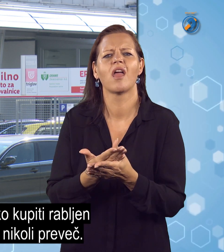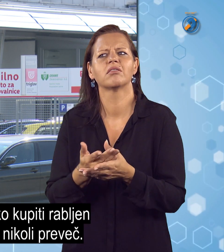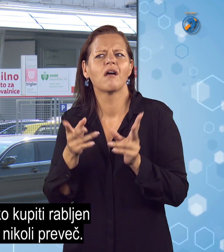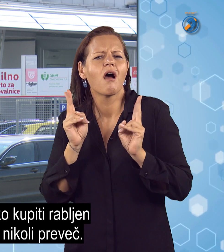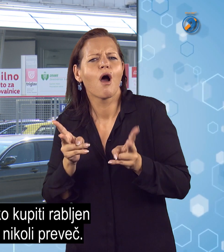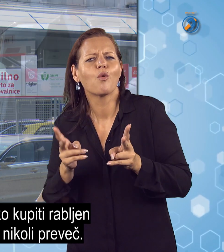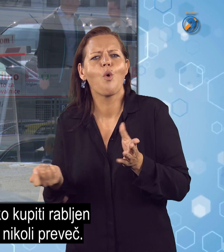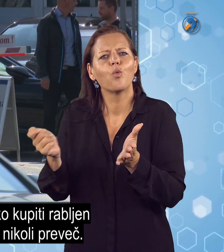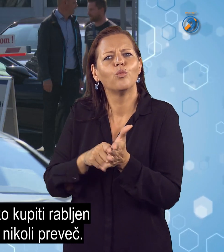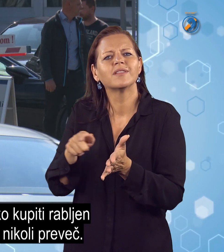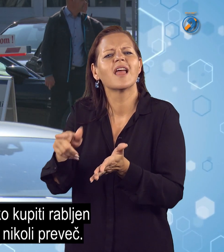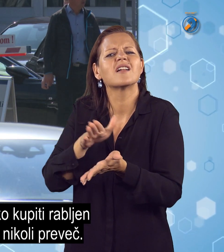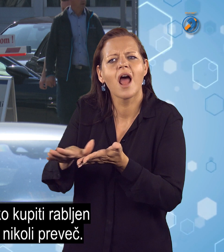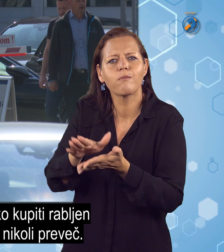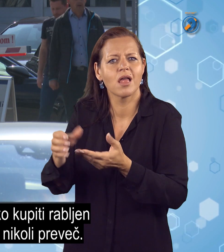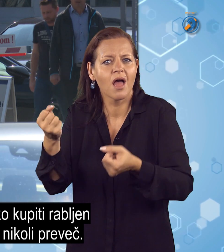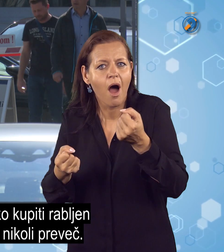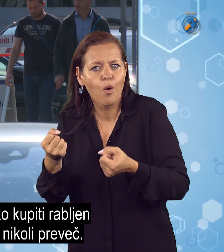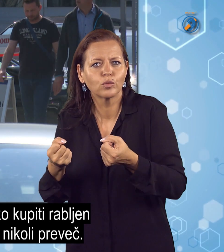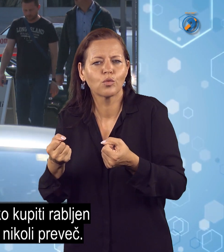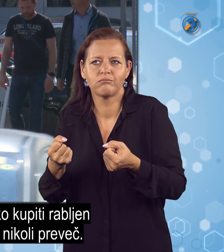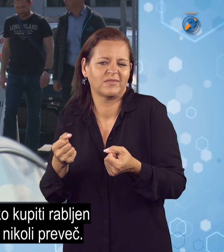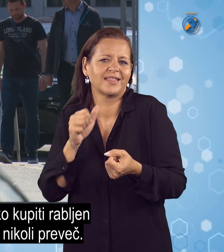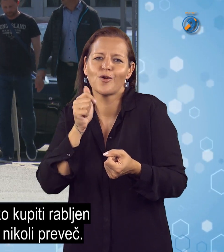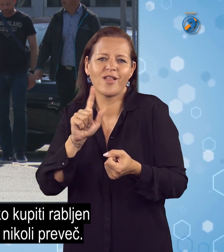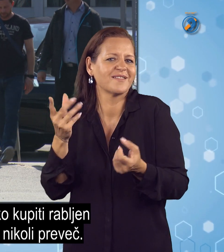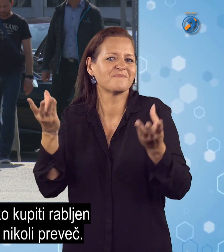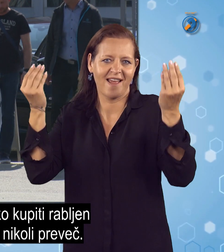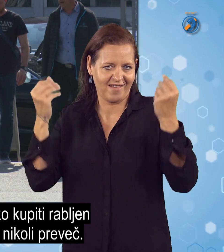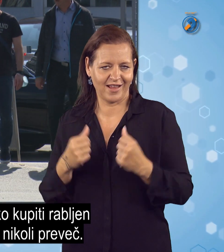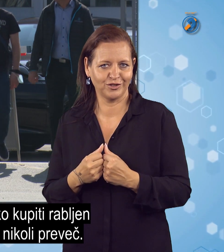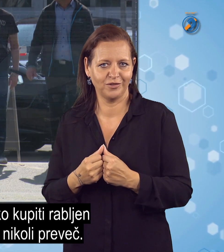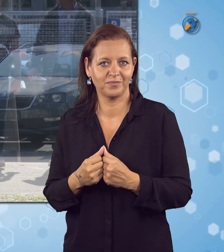Nasvet, kako kupiti rabljen avtomobil, ni nikoli preveč.